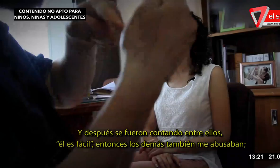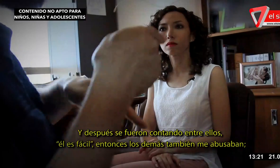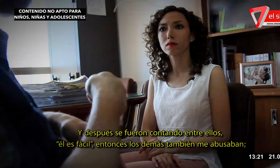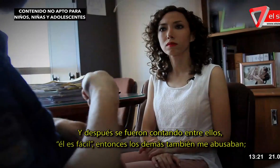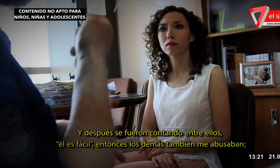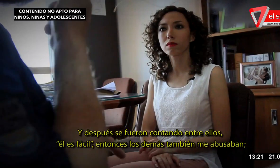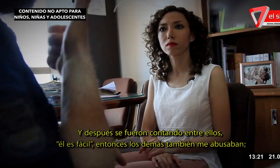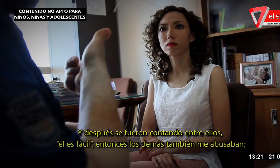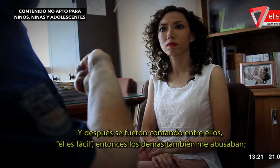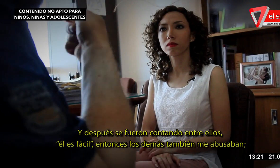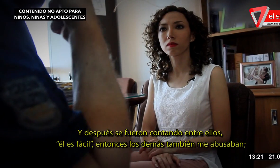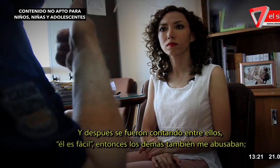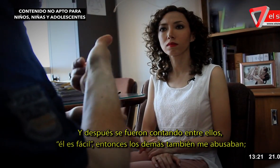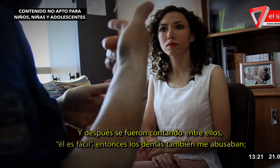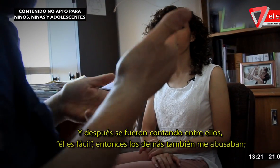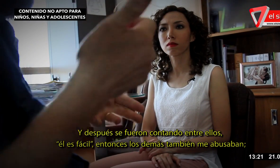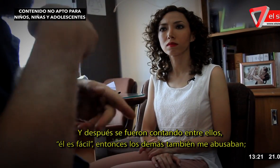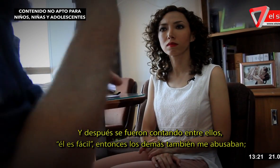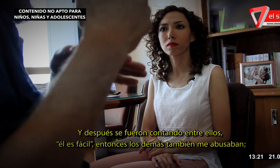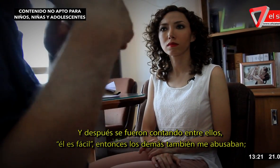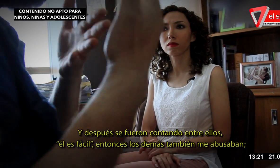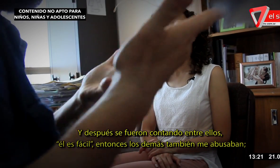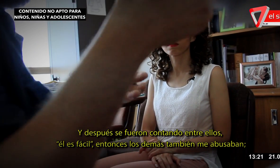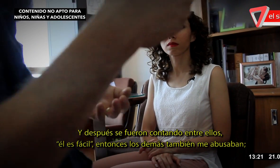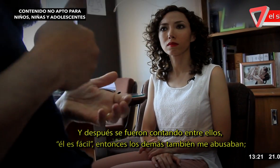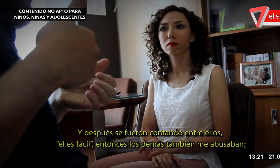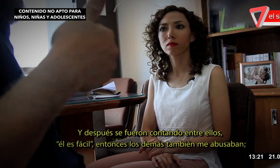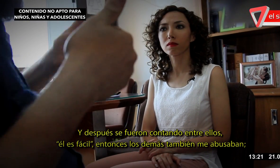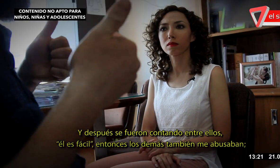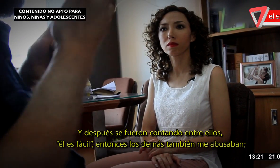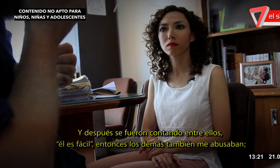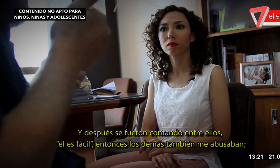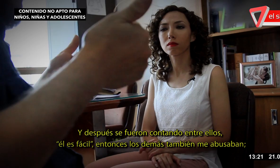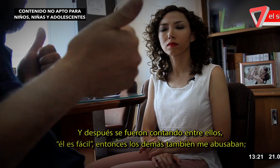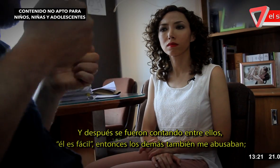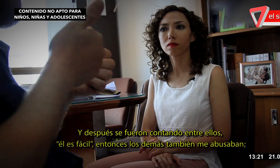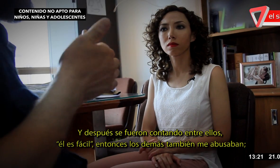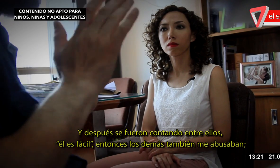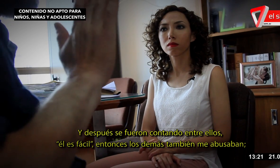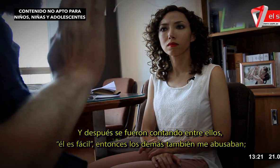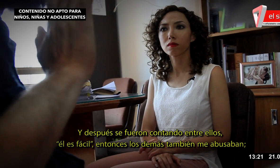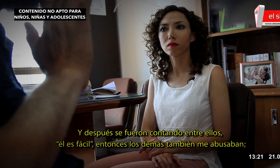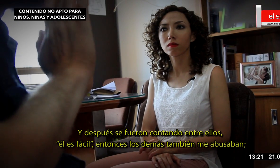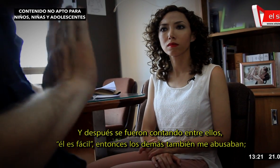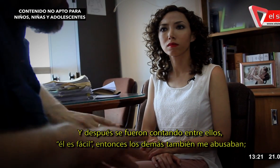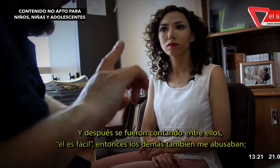Y después se fueron contando entre ellos, él es fácil, entonces los demás también me